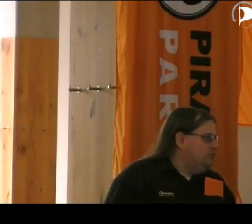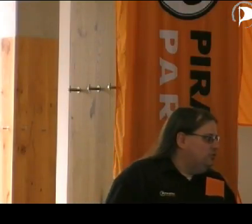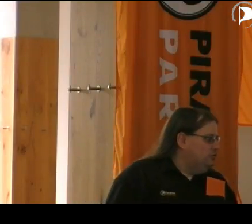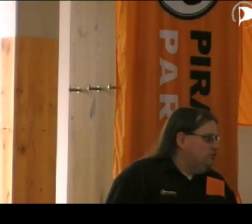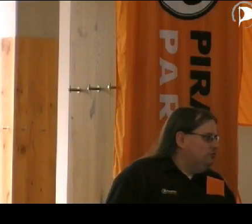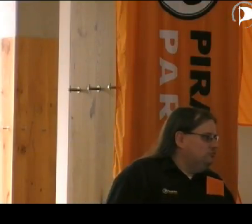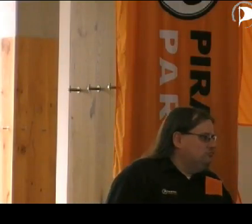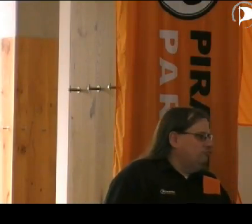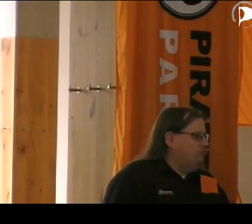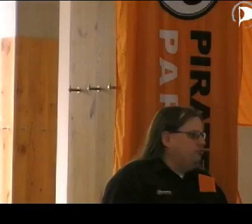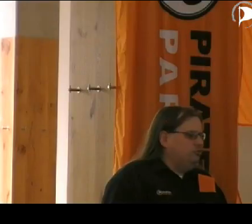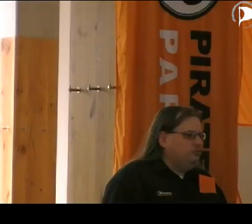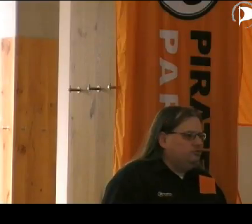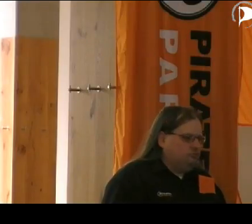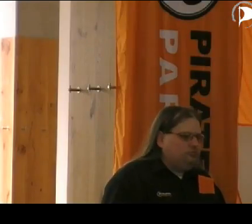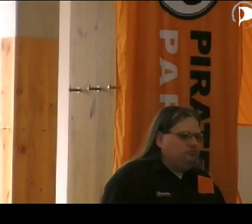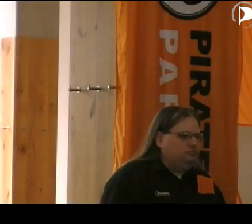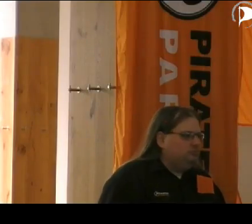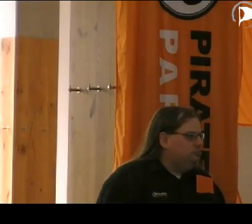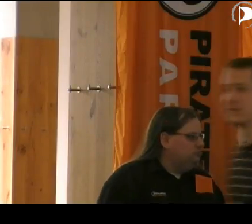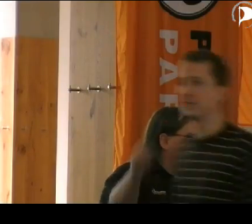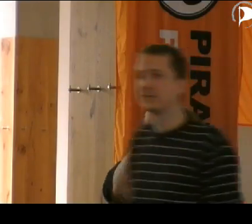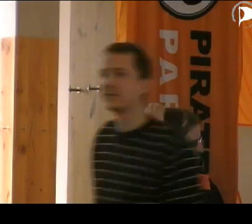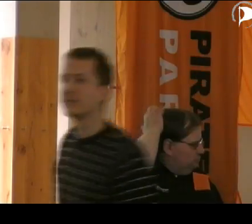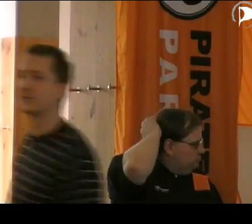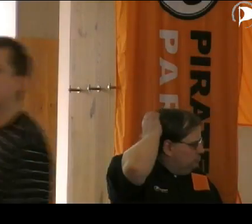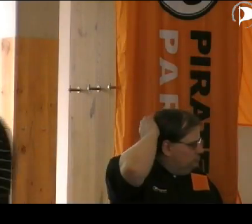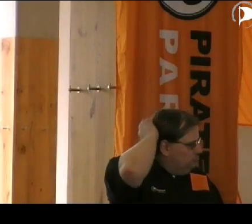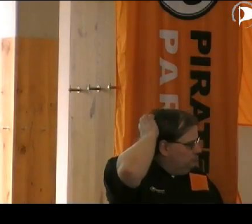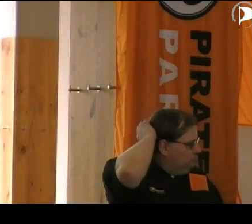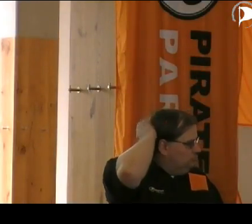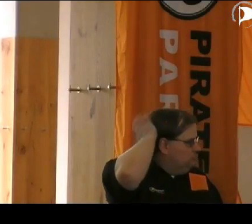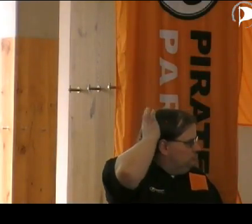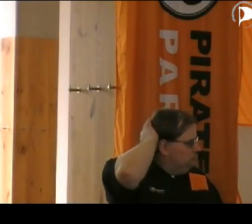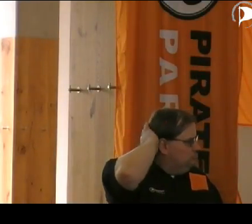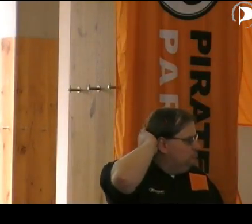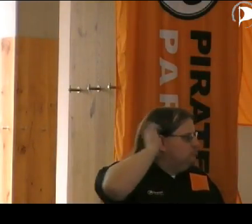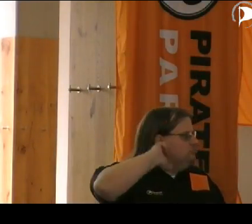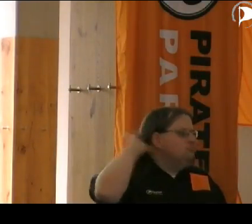das eigene volk was ist da los